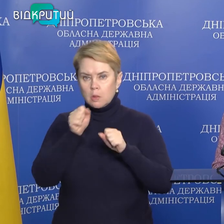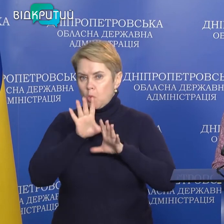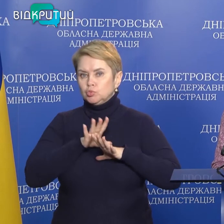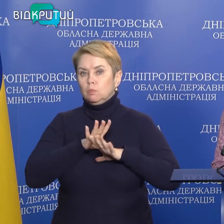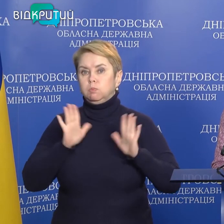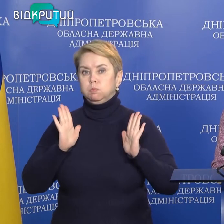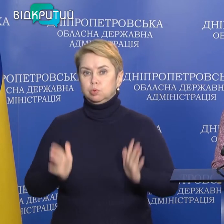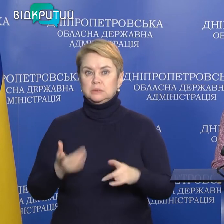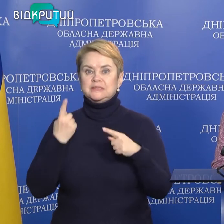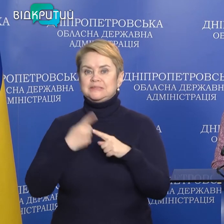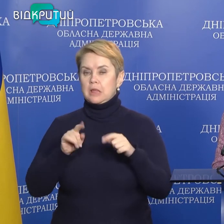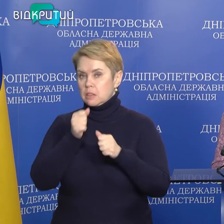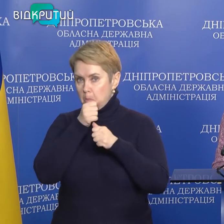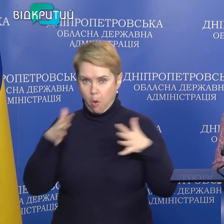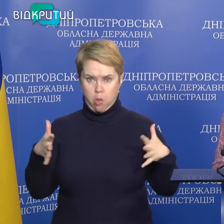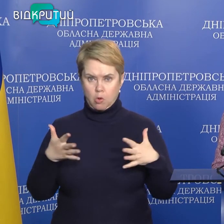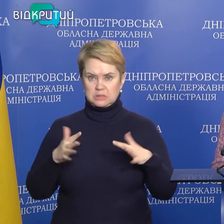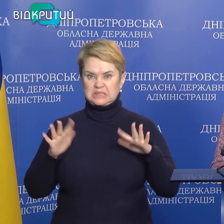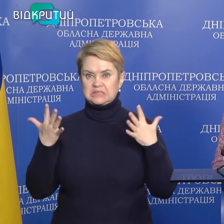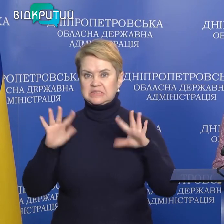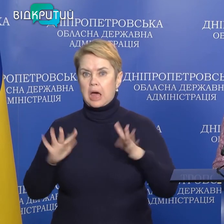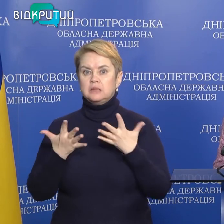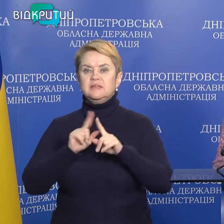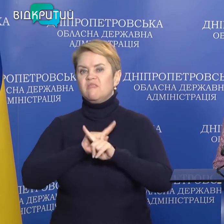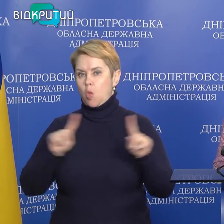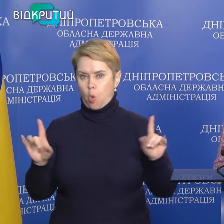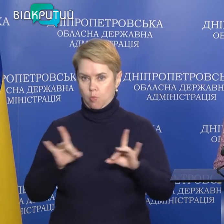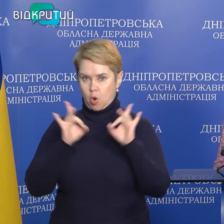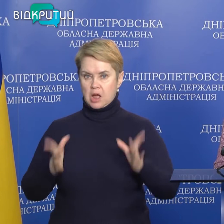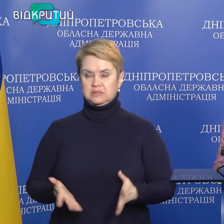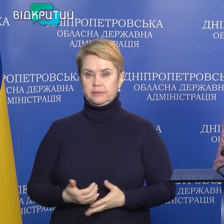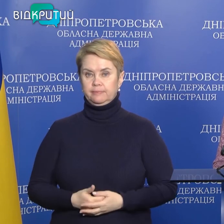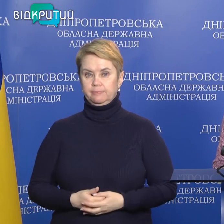бути. Це не могло статися ні в якому разі.